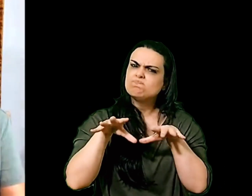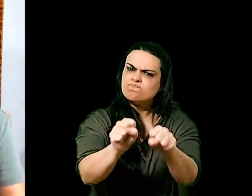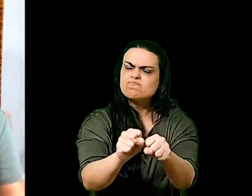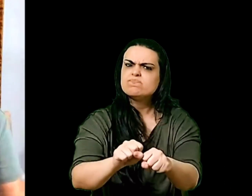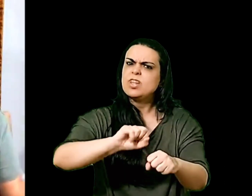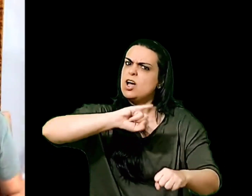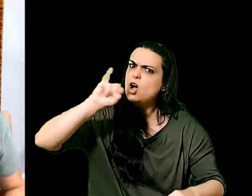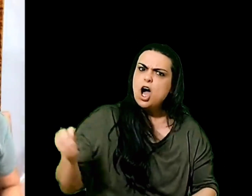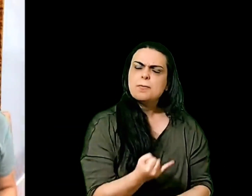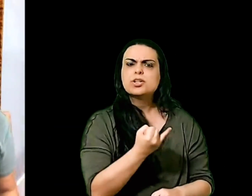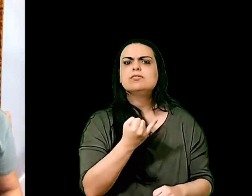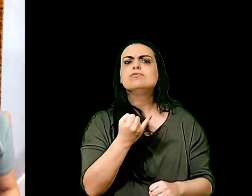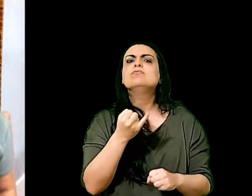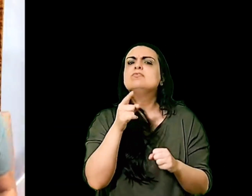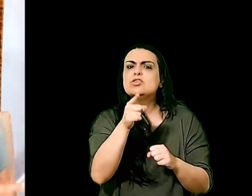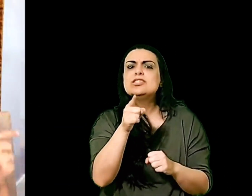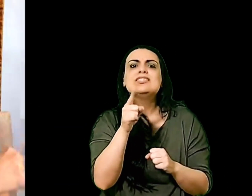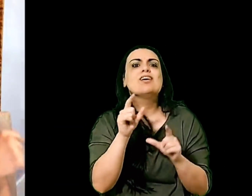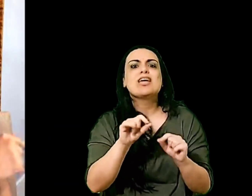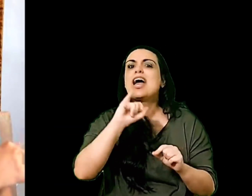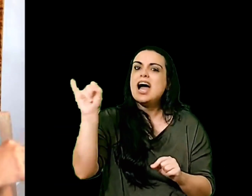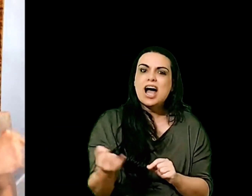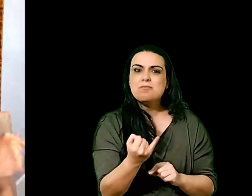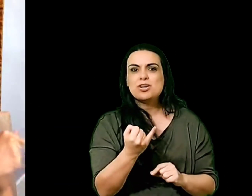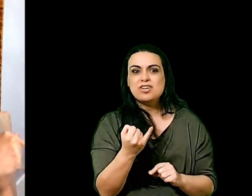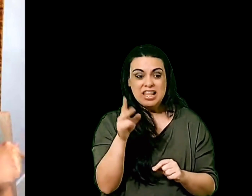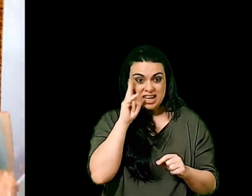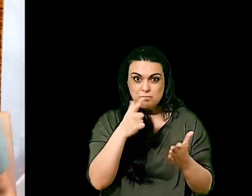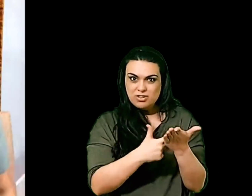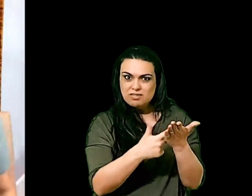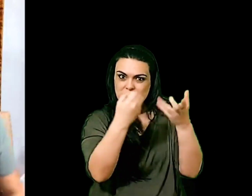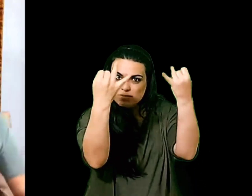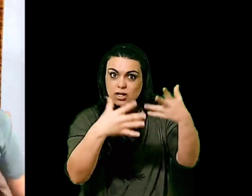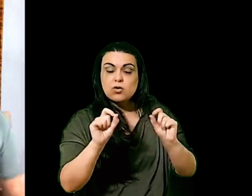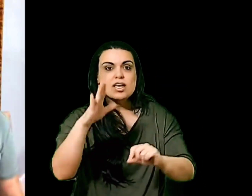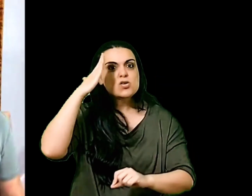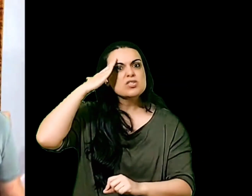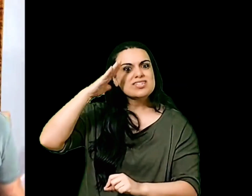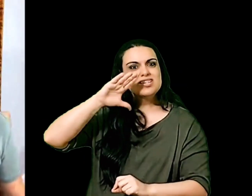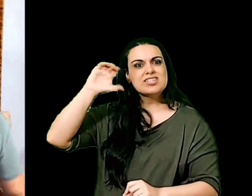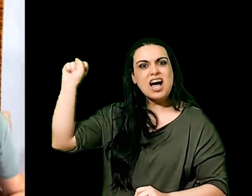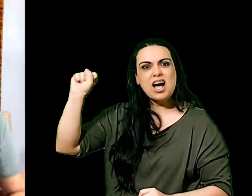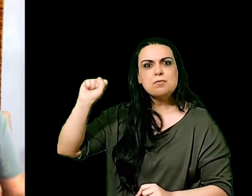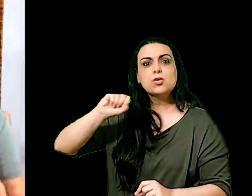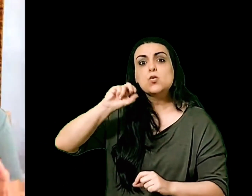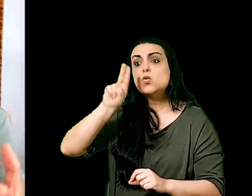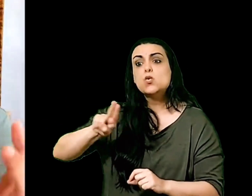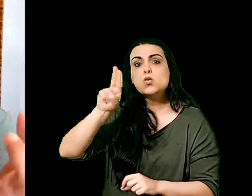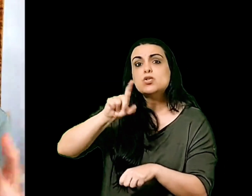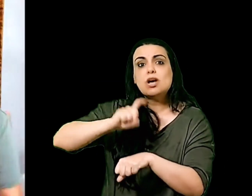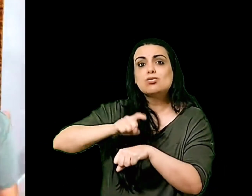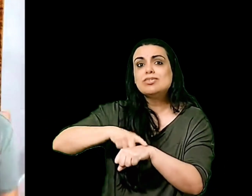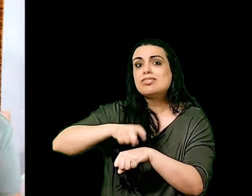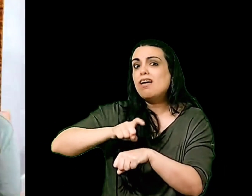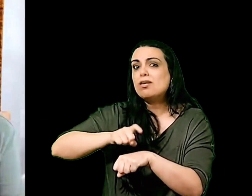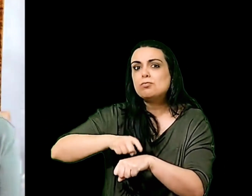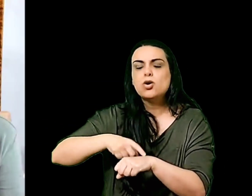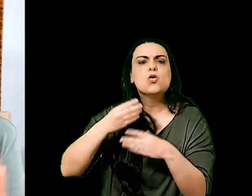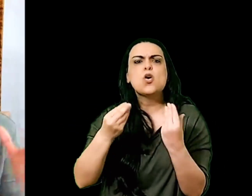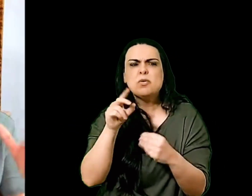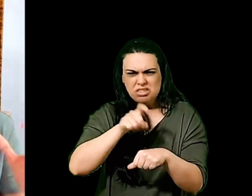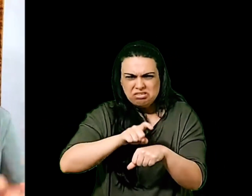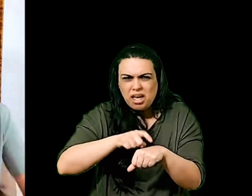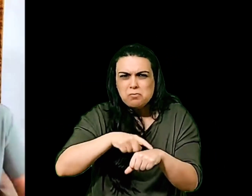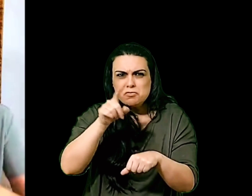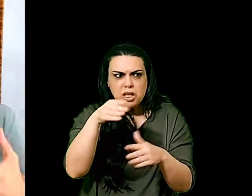você desfruta. Tempo, lembra aqui o que eu falei, exemplo do Spurgeon? Ele disse que o sábio, ele faz uso do tempo. Gente, como é